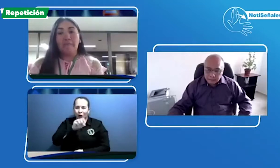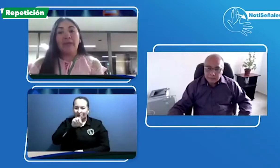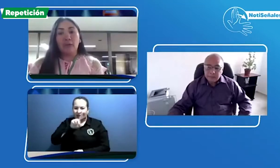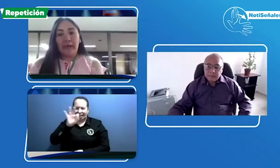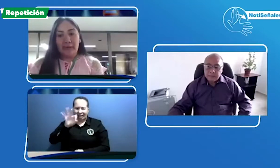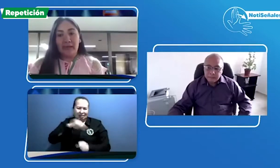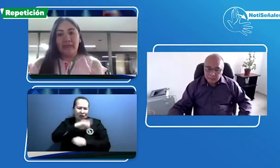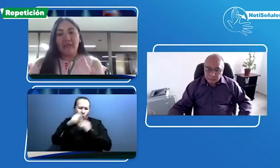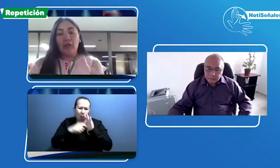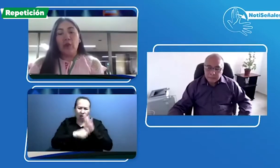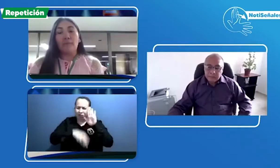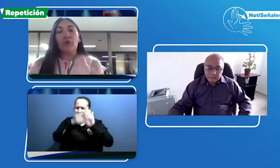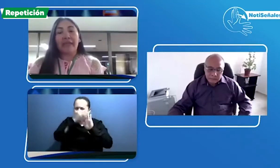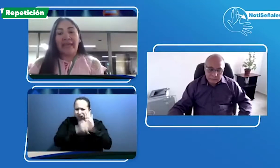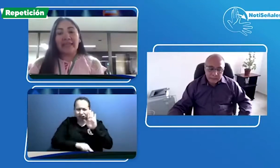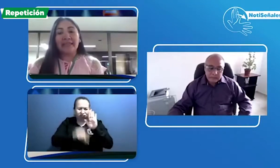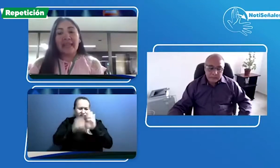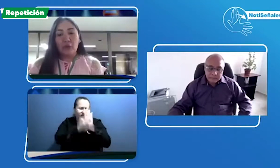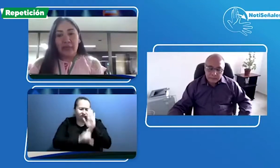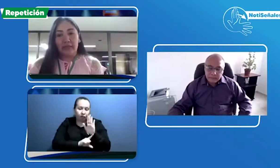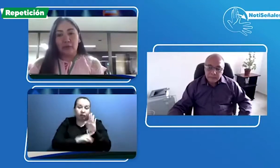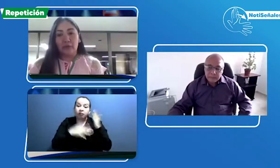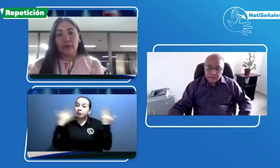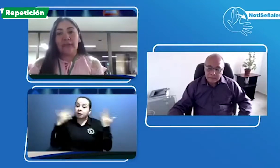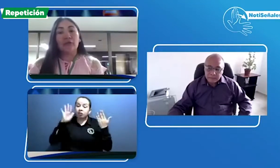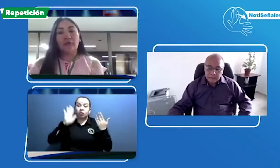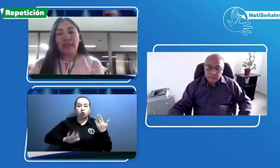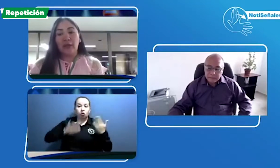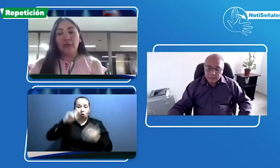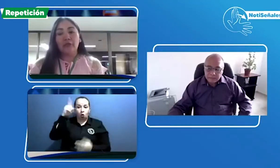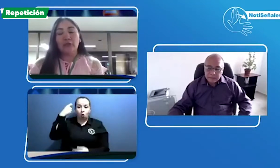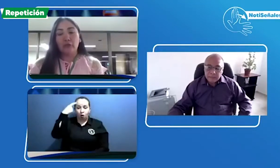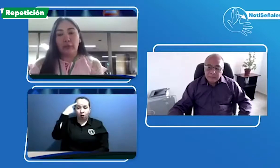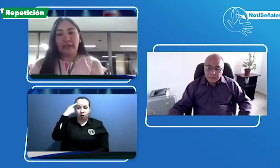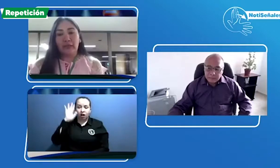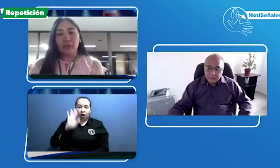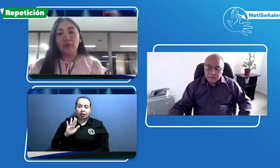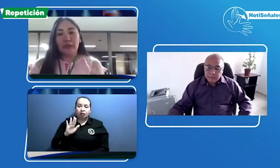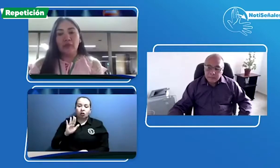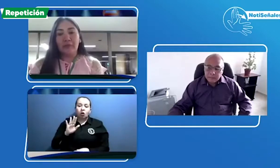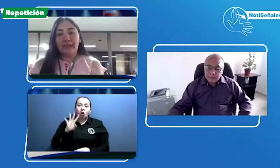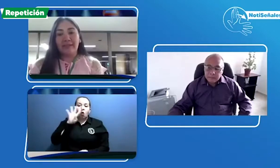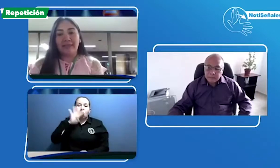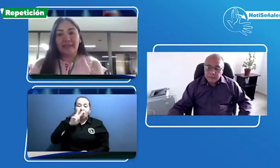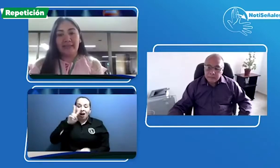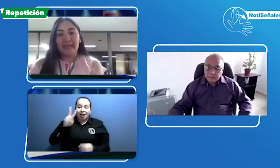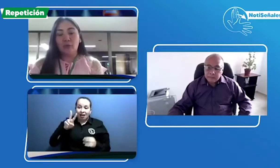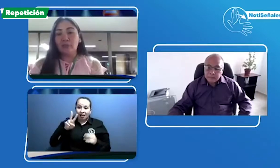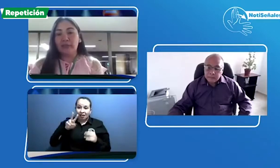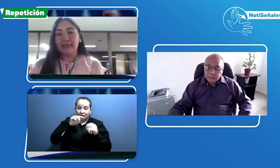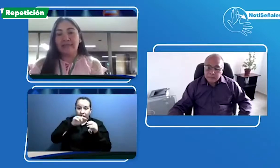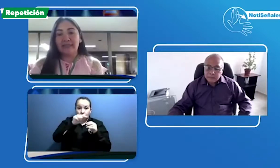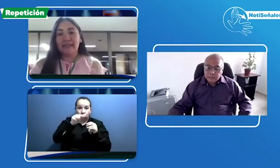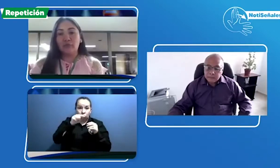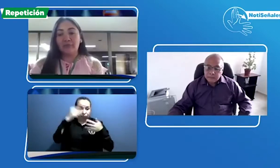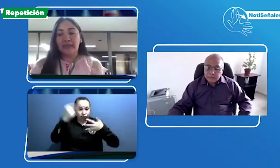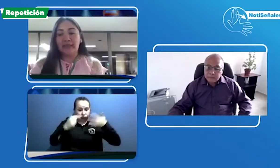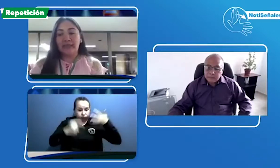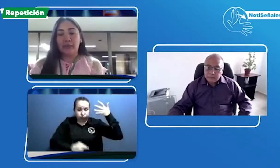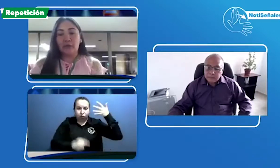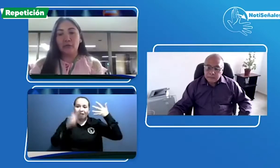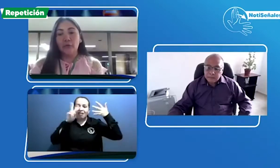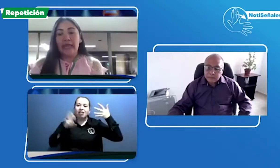pero además, porque este gobierno denominado de los 42 motivos para avanzar como se establece